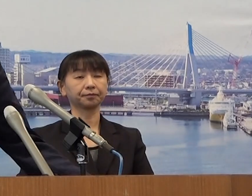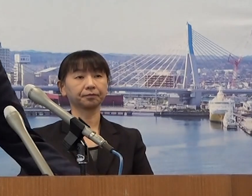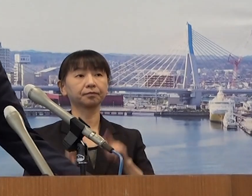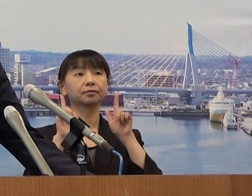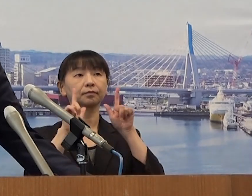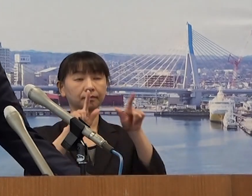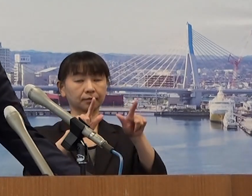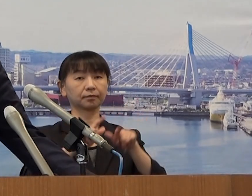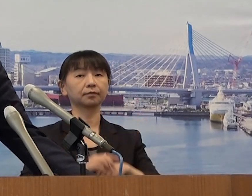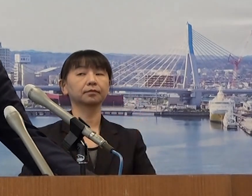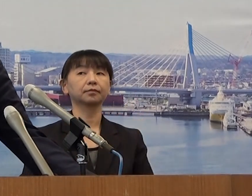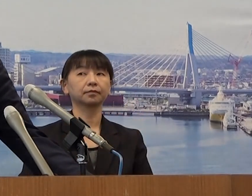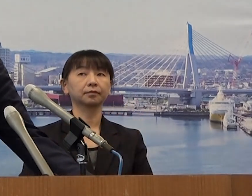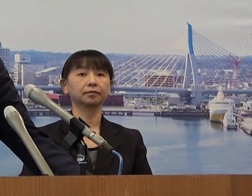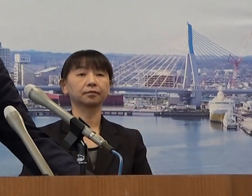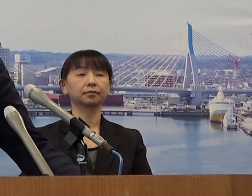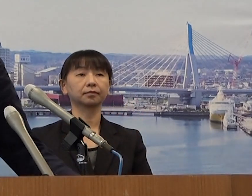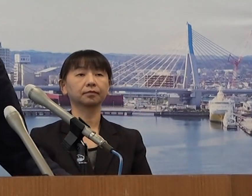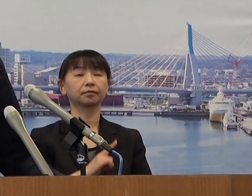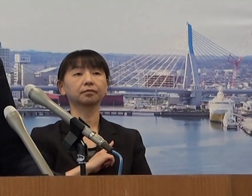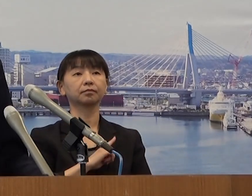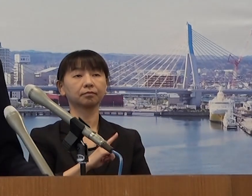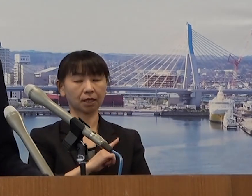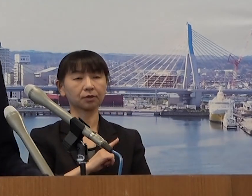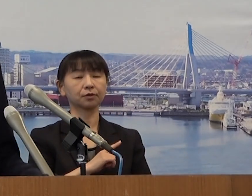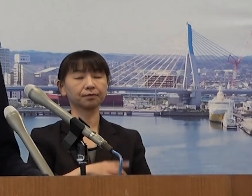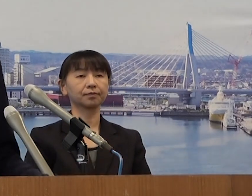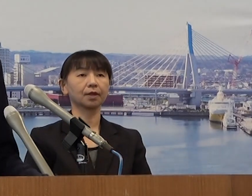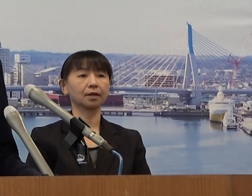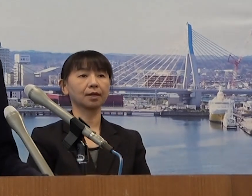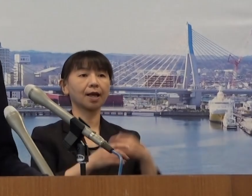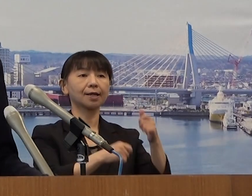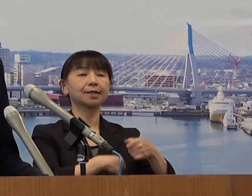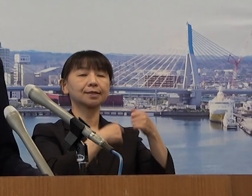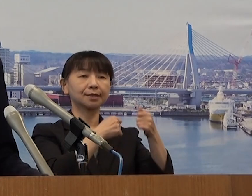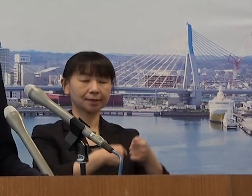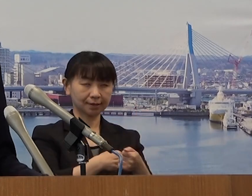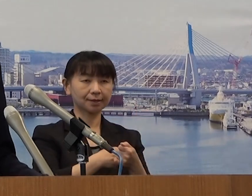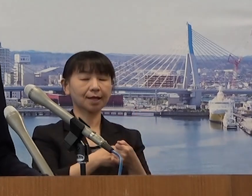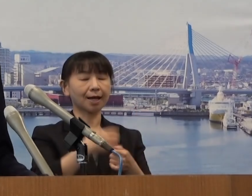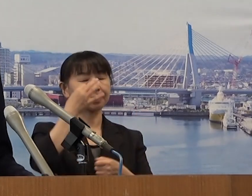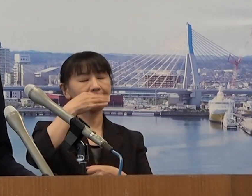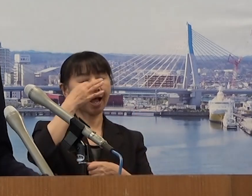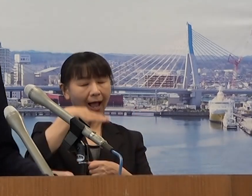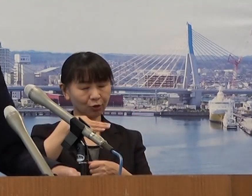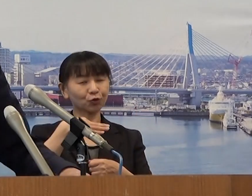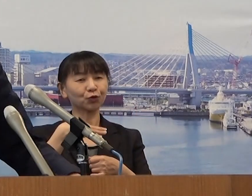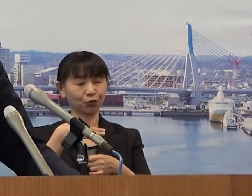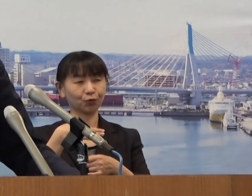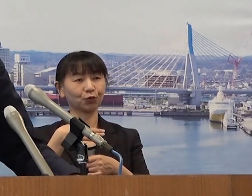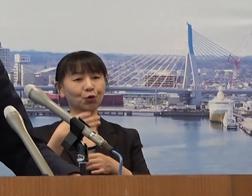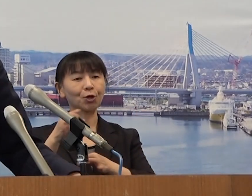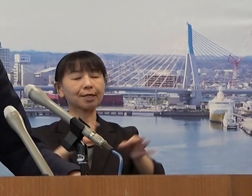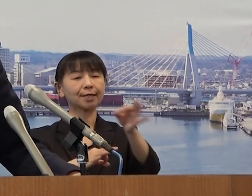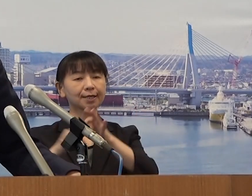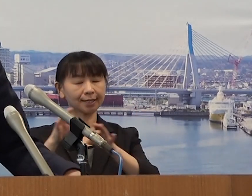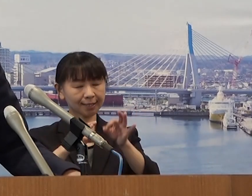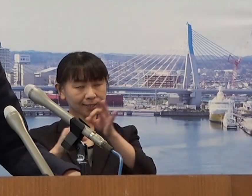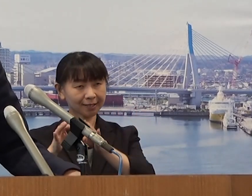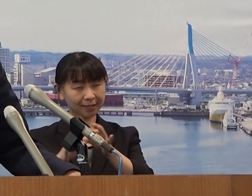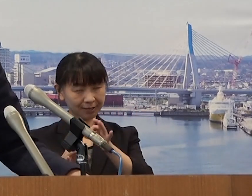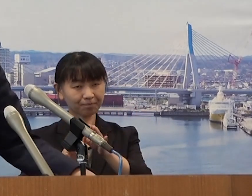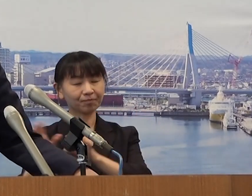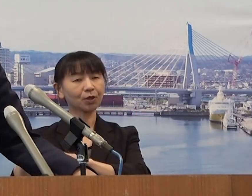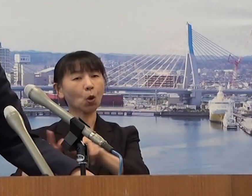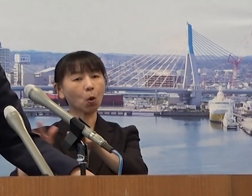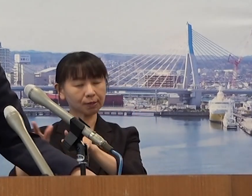い、まずはやはり三学金管の中からバランスよく選んでいきたいというふうに思い